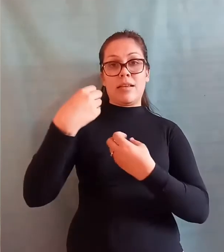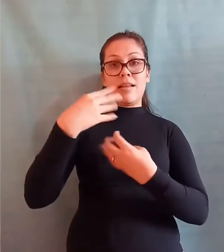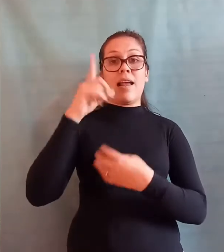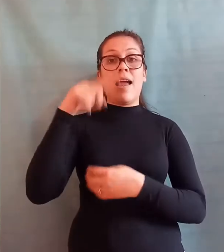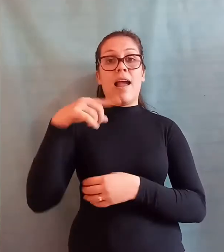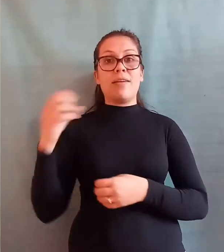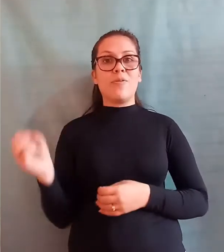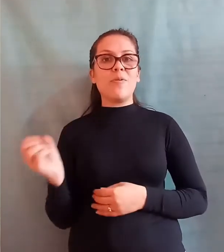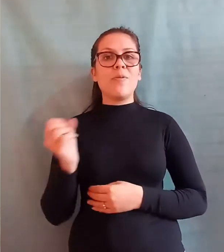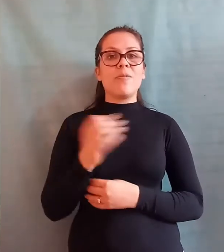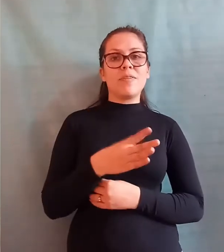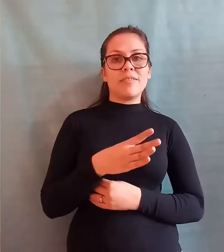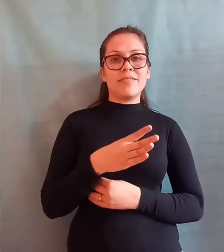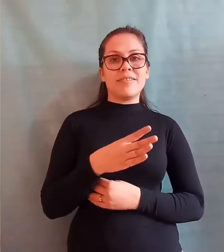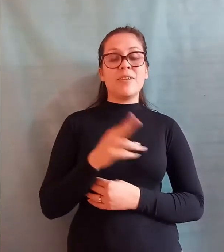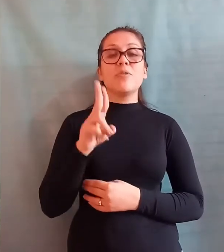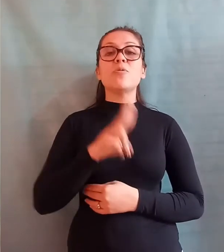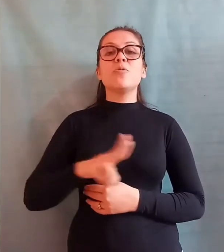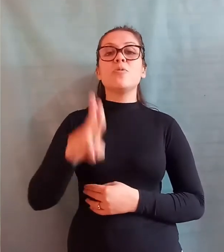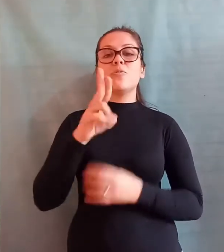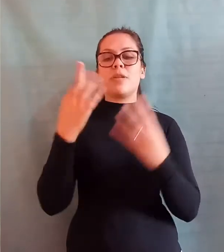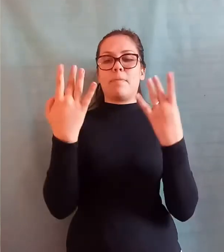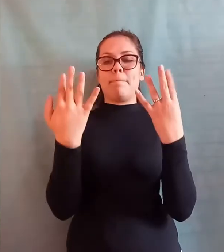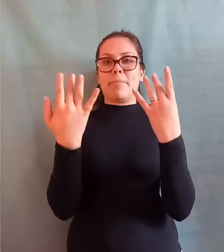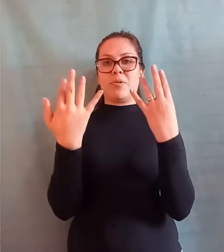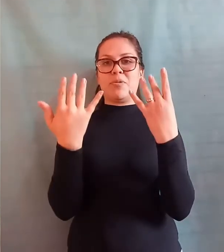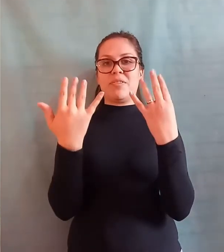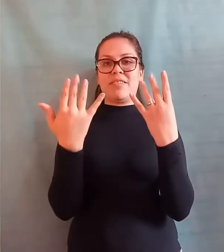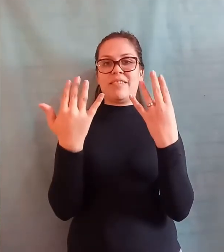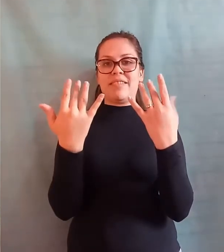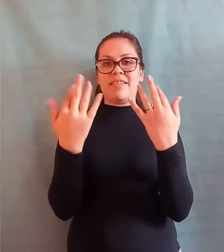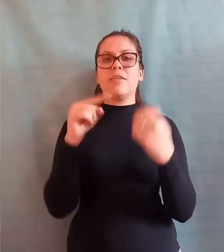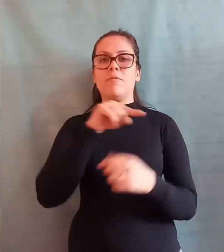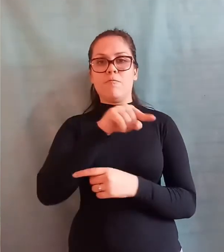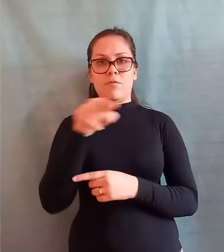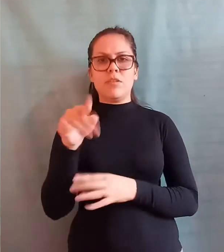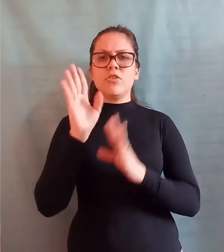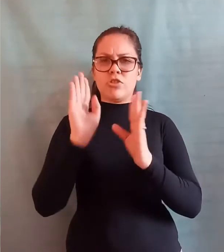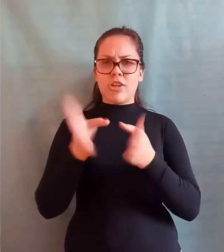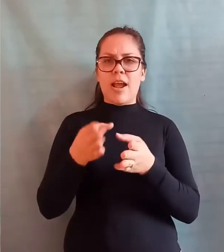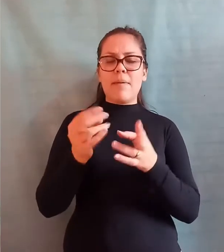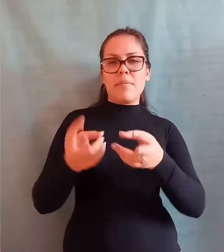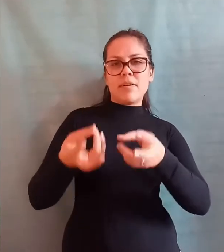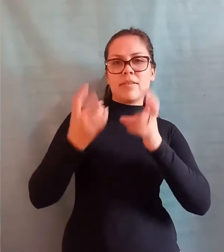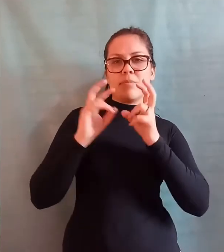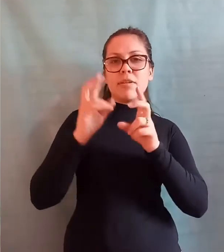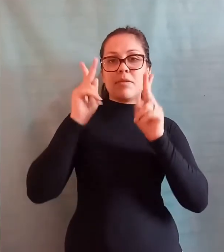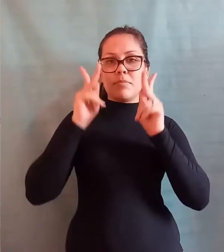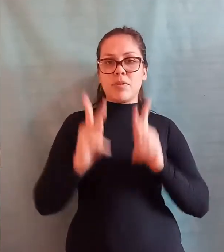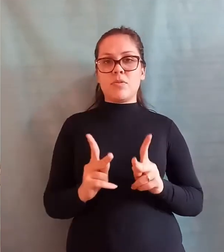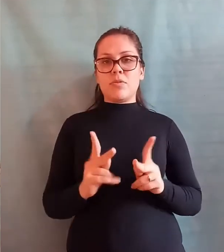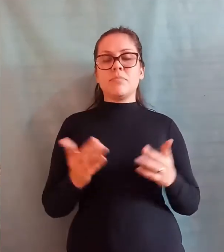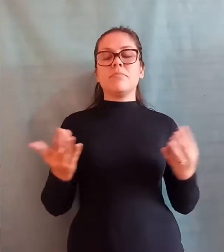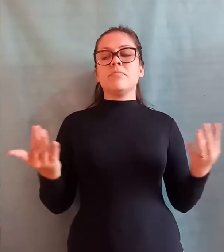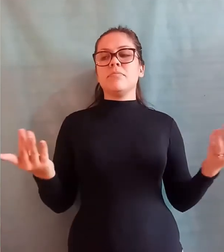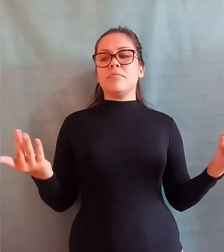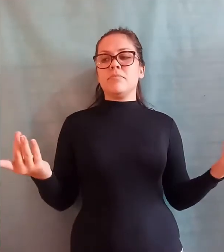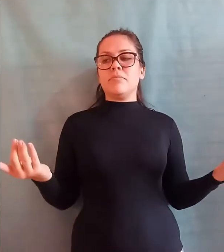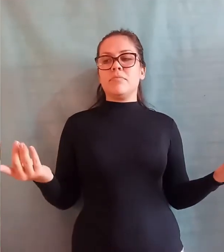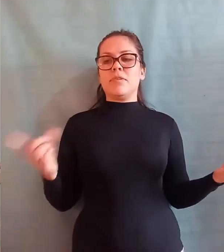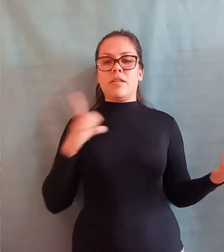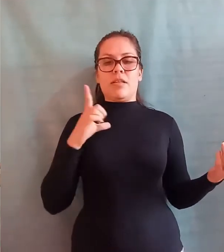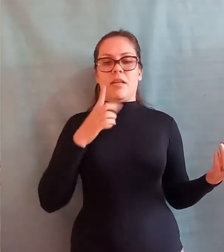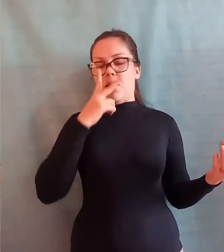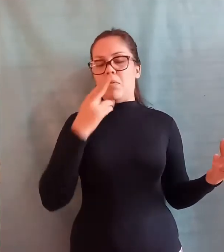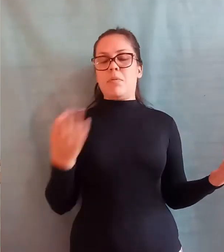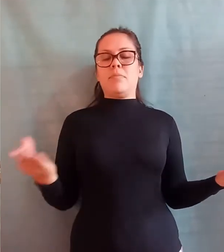uma novidade, que é o mudra. Vocês já devem ter percebido muitas vezes, né, quando as pessoas estão meditando, que elas têm uma posição